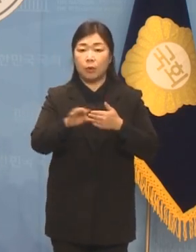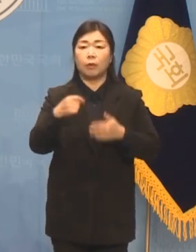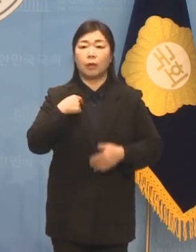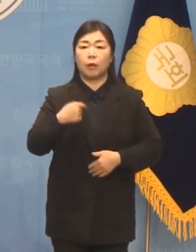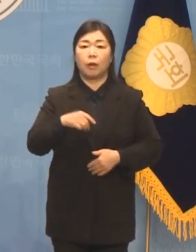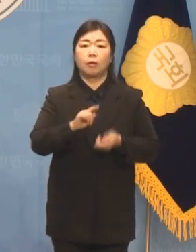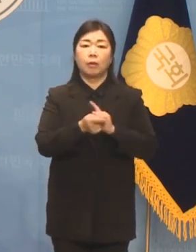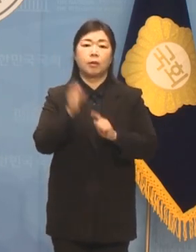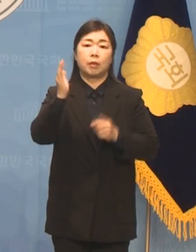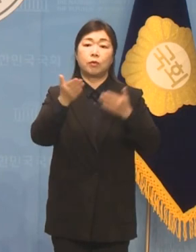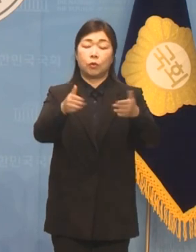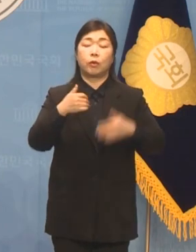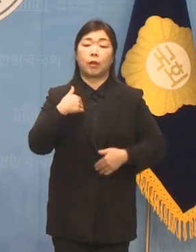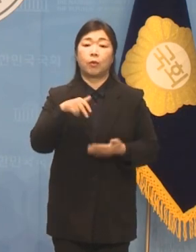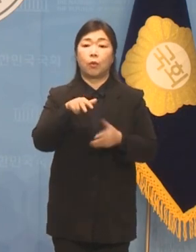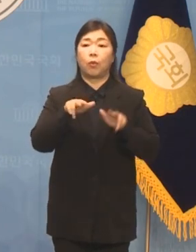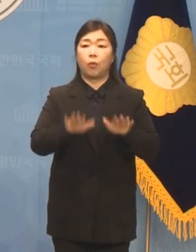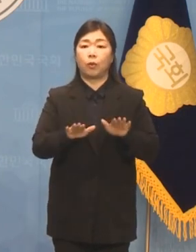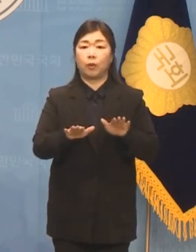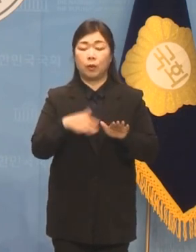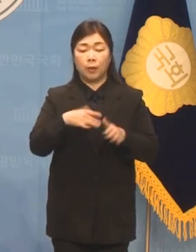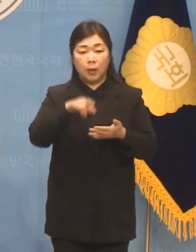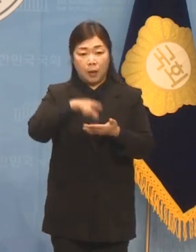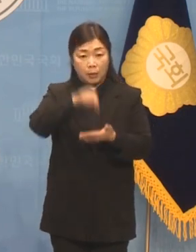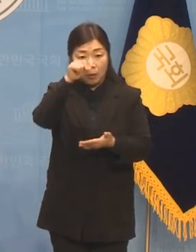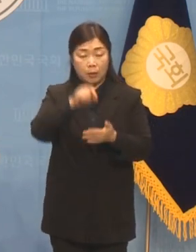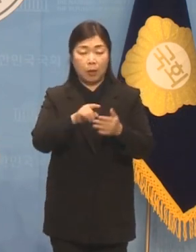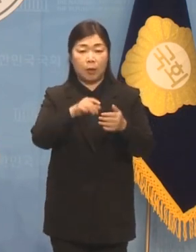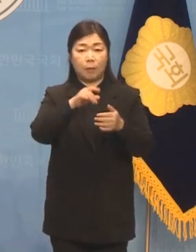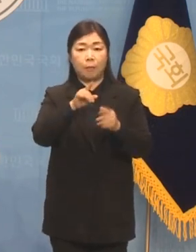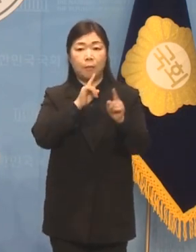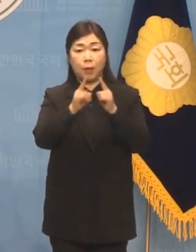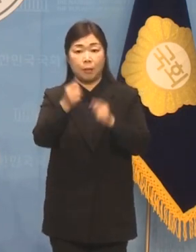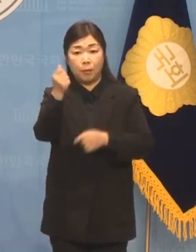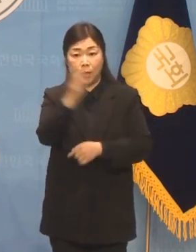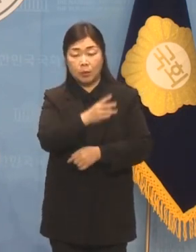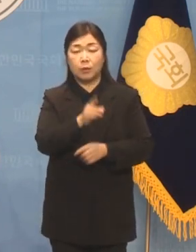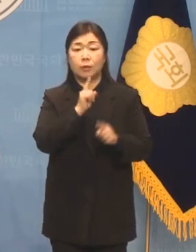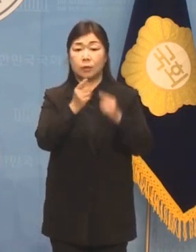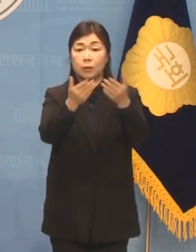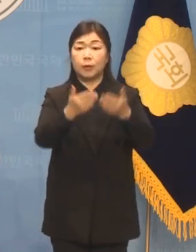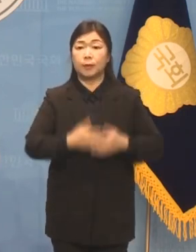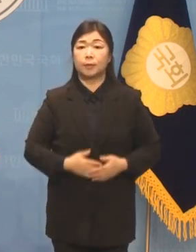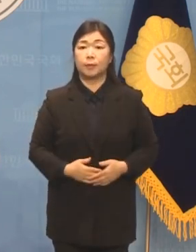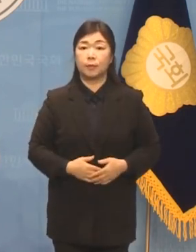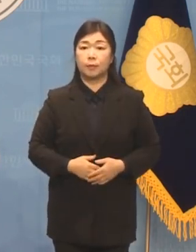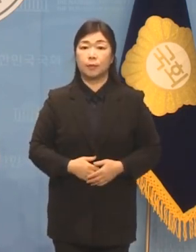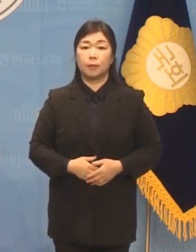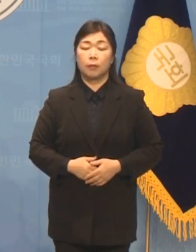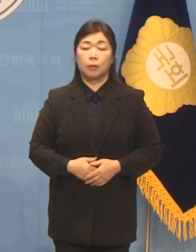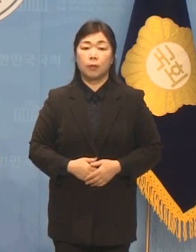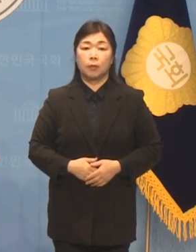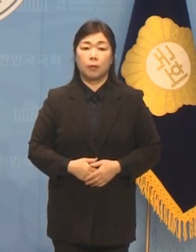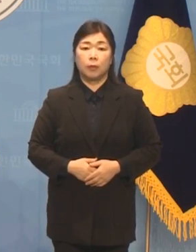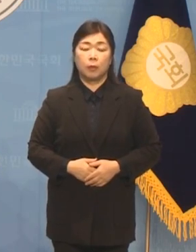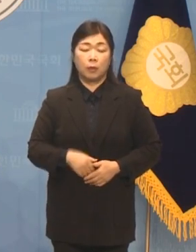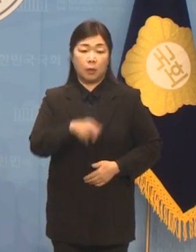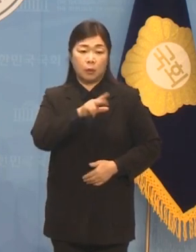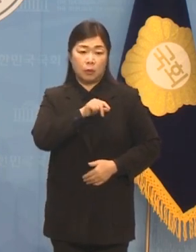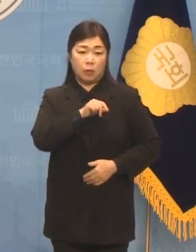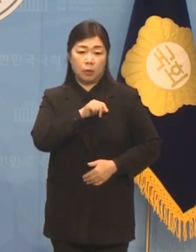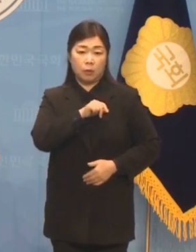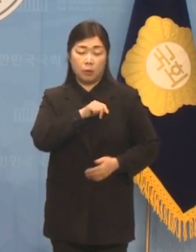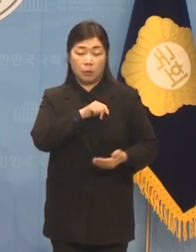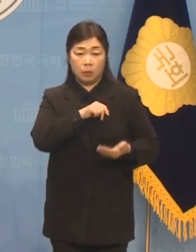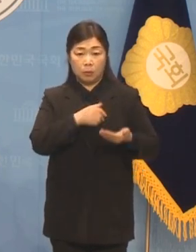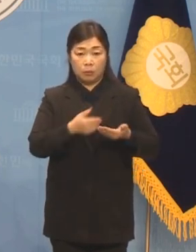하고요. 오늘 저는 간단하게 몇 가지 말씀만 드리도록 하겠습니다. 의원이 되면서 제가 맨 먼저